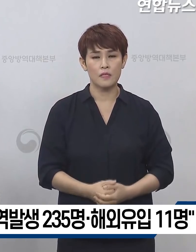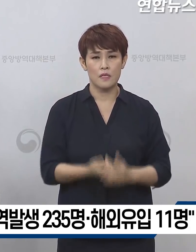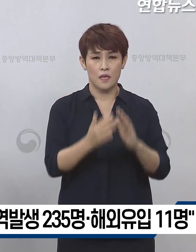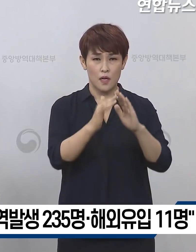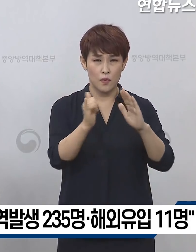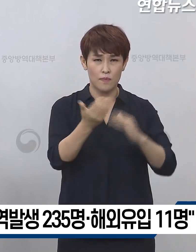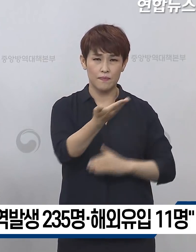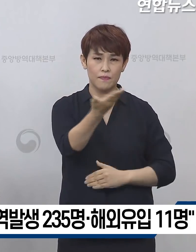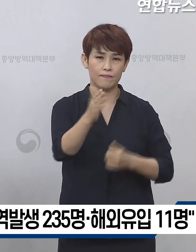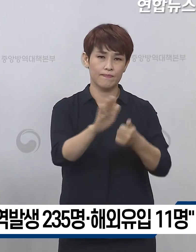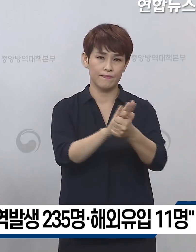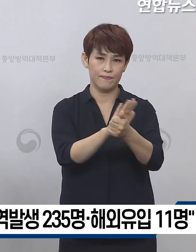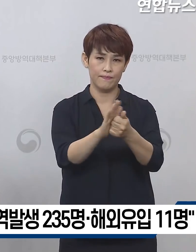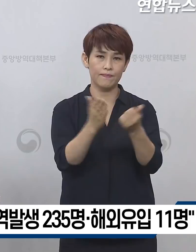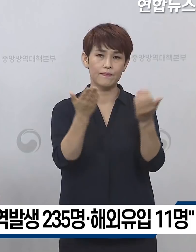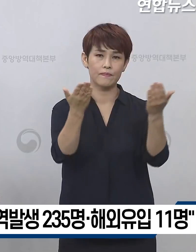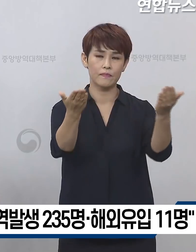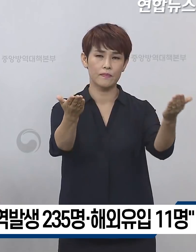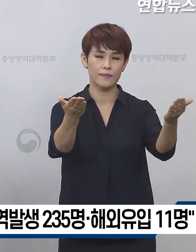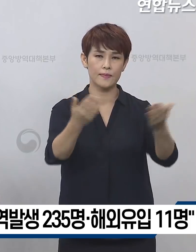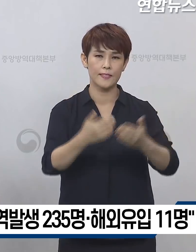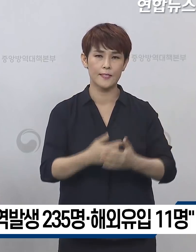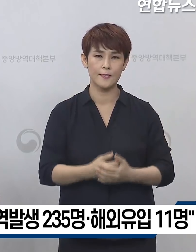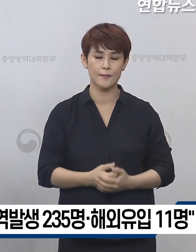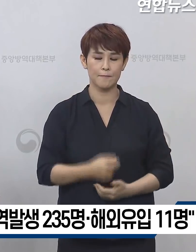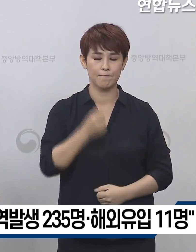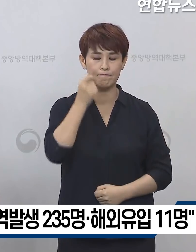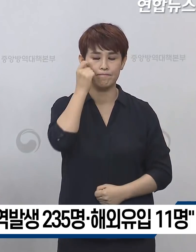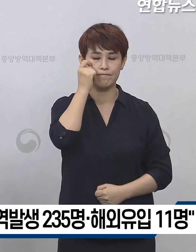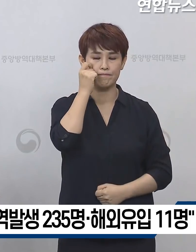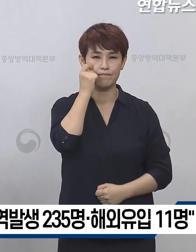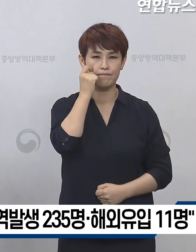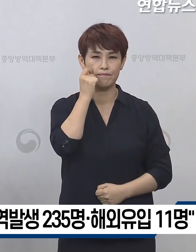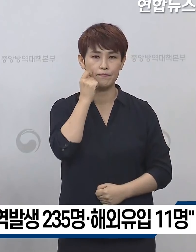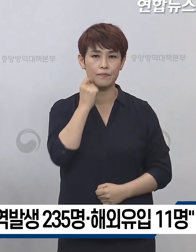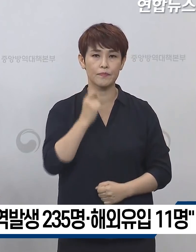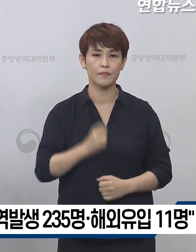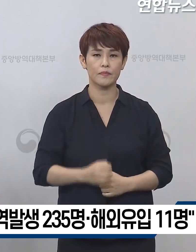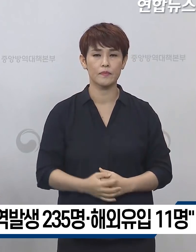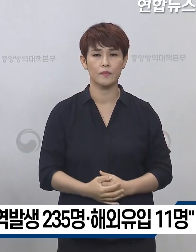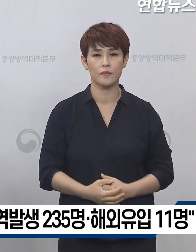유가족분들께 심심한 위로의 말씀, 그리고 또 사망하신 분의 명복을 빕니다.